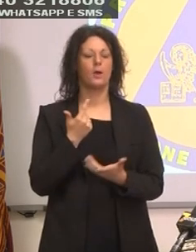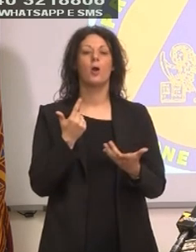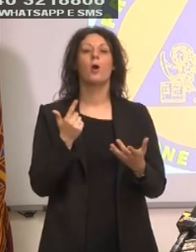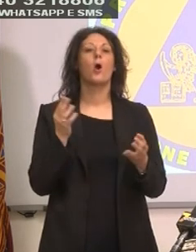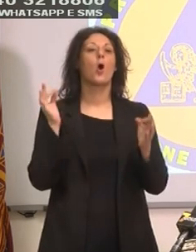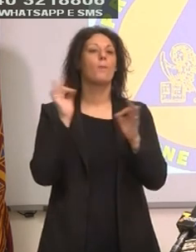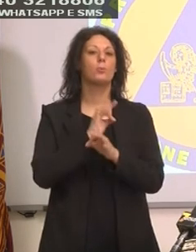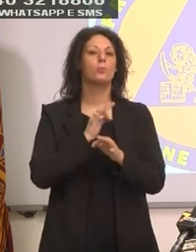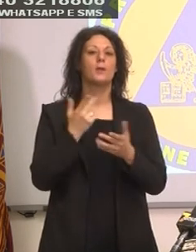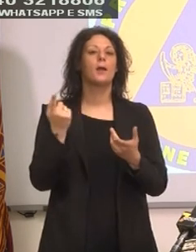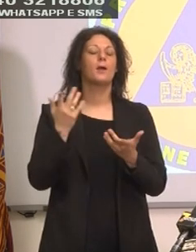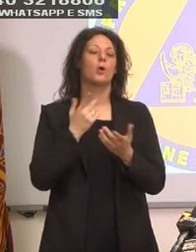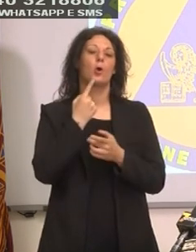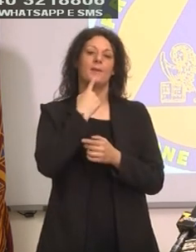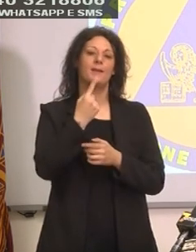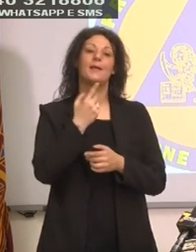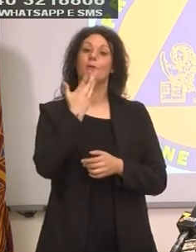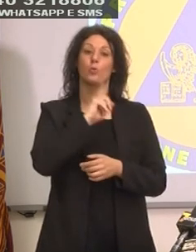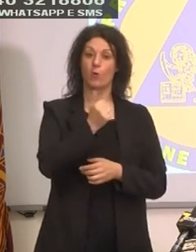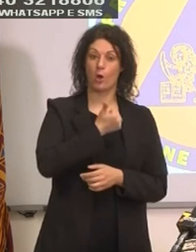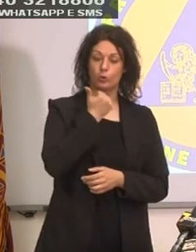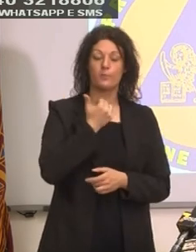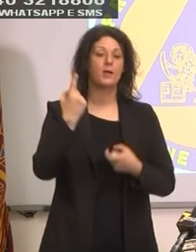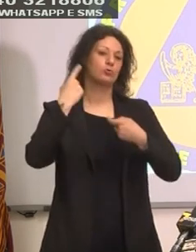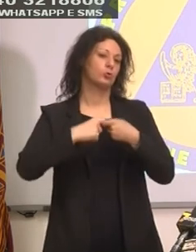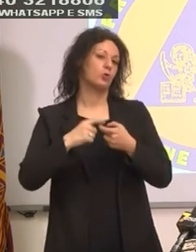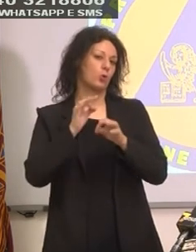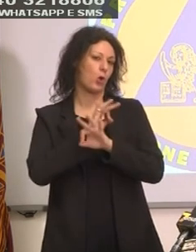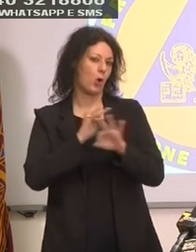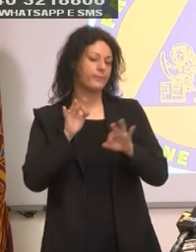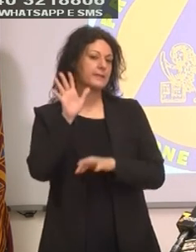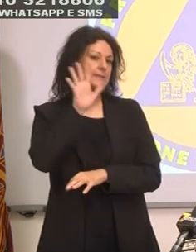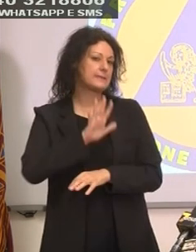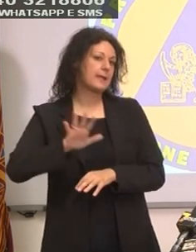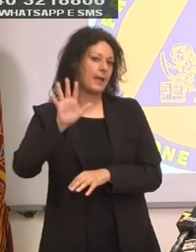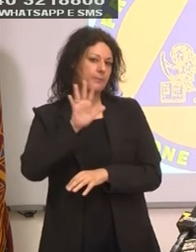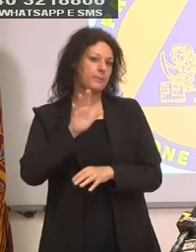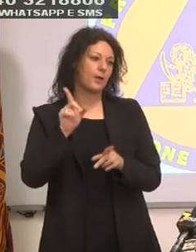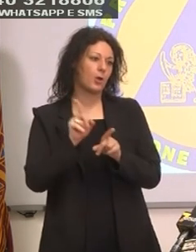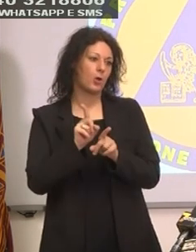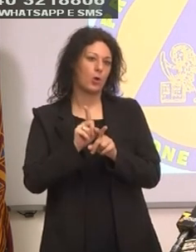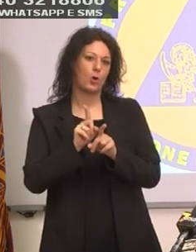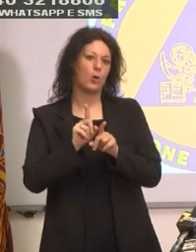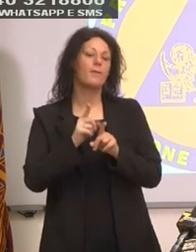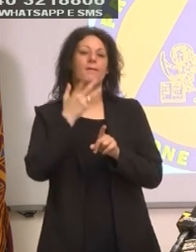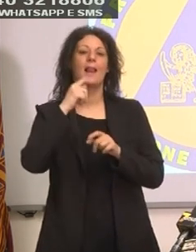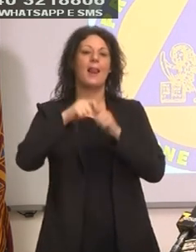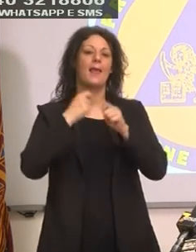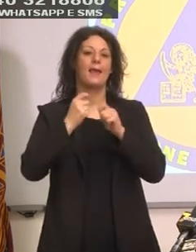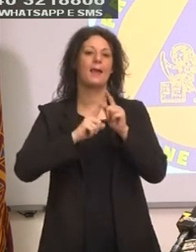nella coalizione, sia un modo, come dire, sia un modo astuto per farsi dire di no e per correre da